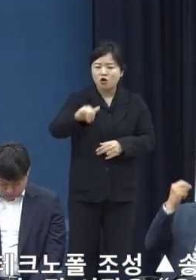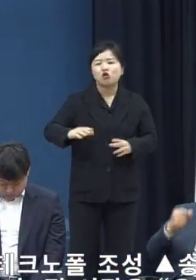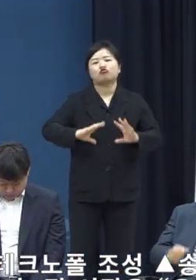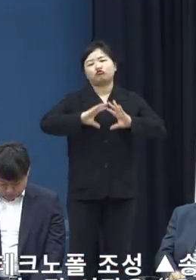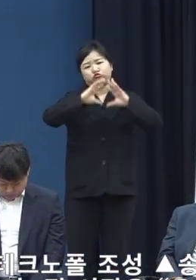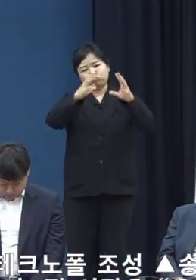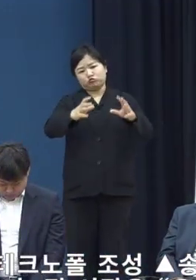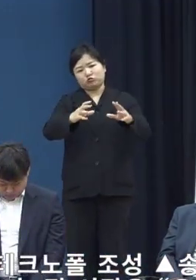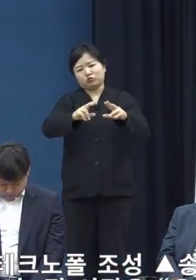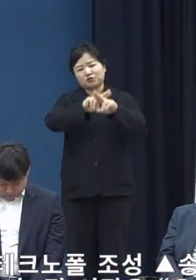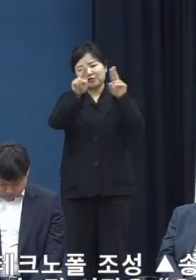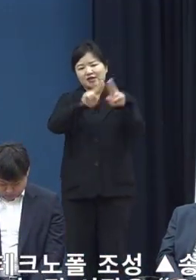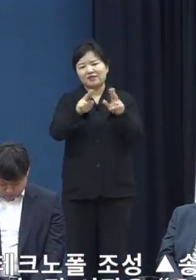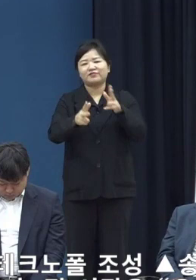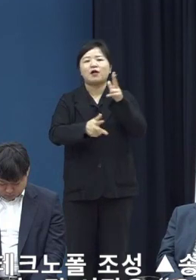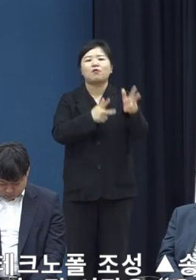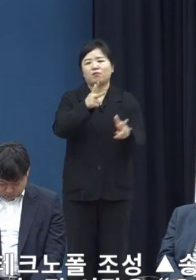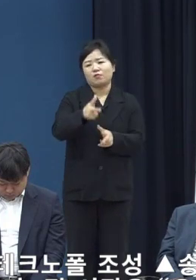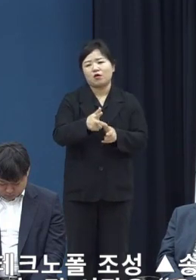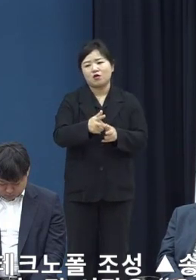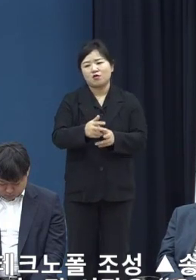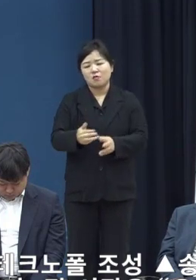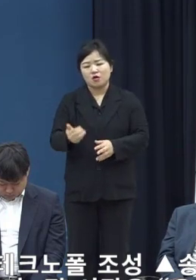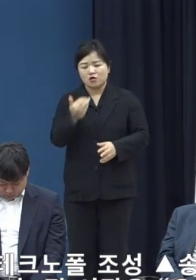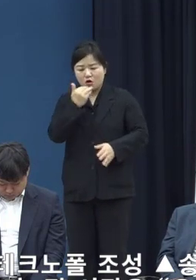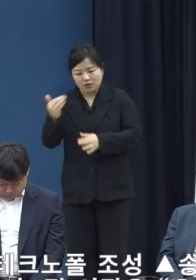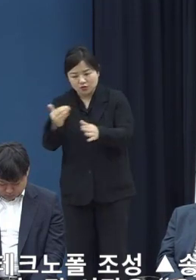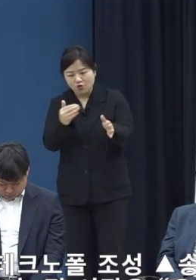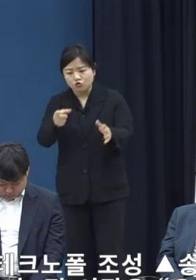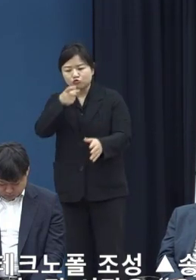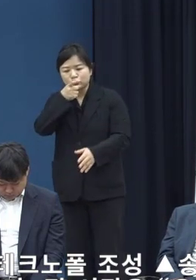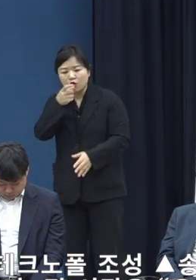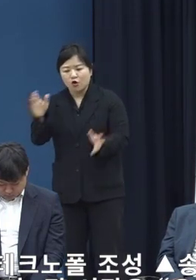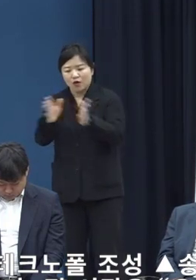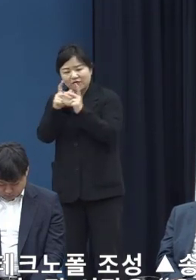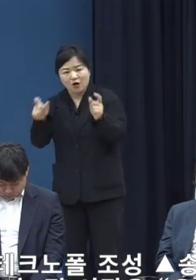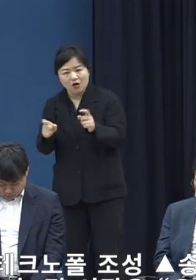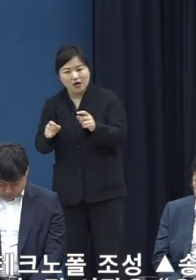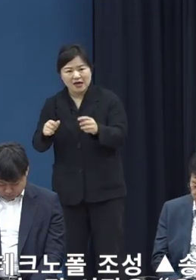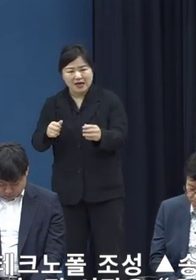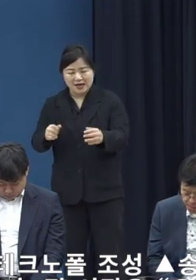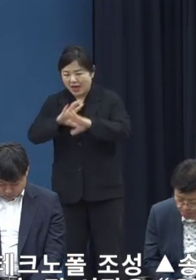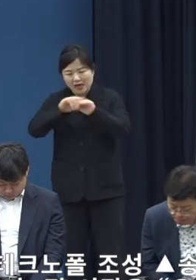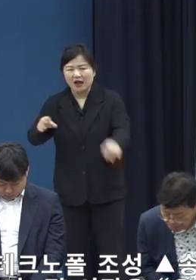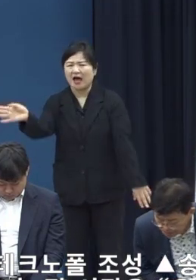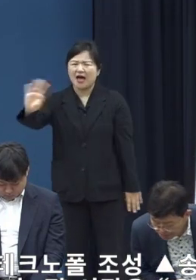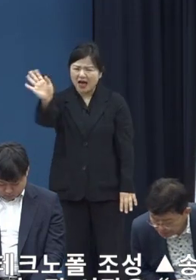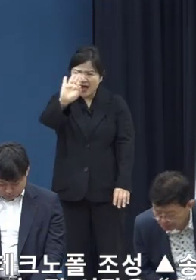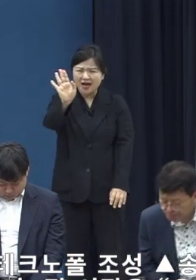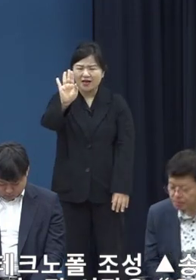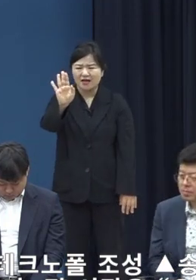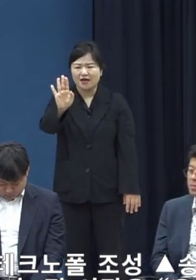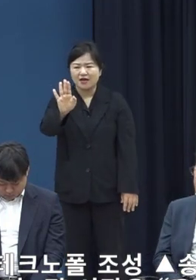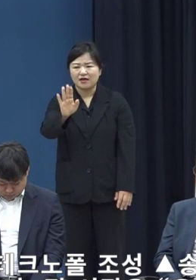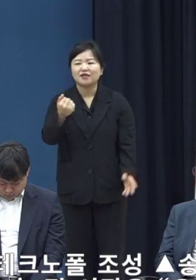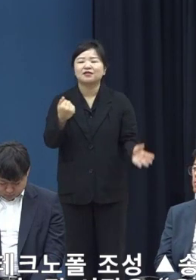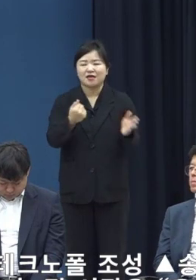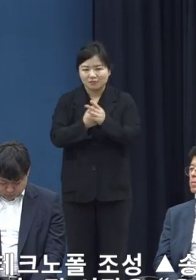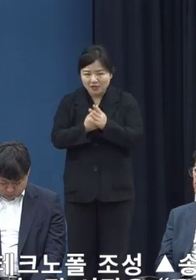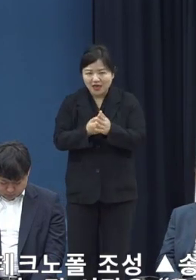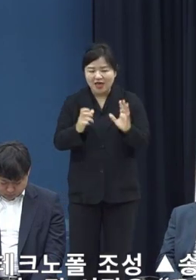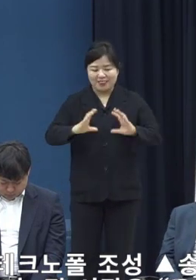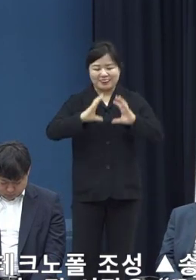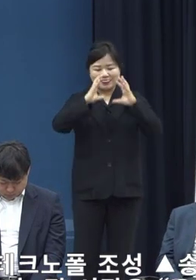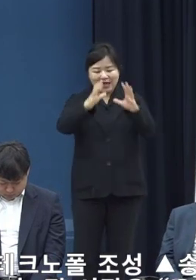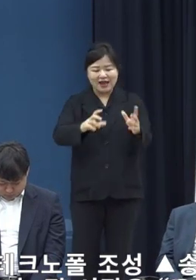사업이에요. 수원시나 경기도나 화성시 기초자치단체에서 나서서 해결할 수 있는 문제는 아니라고 봅니다. 그래서 국책